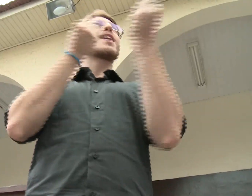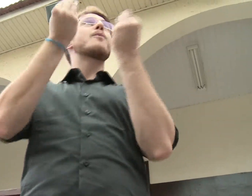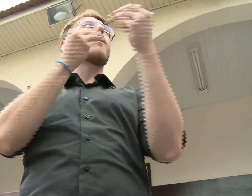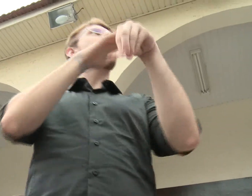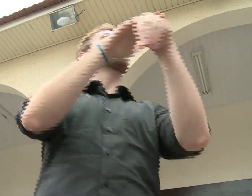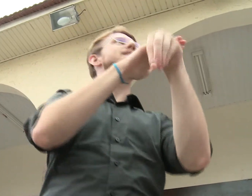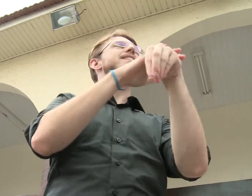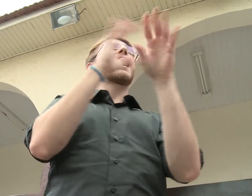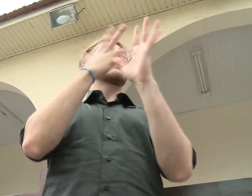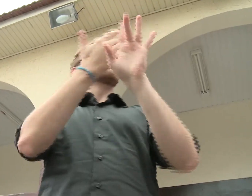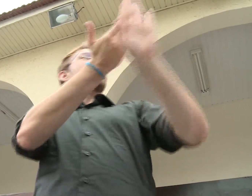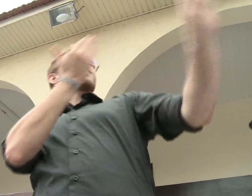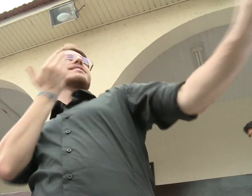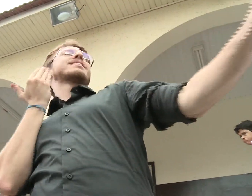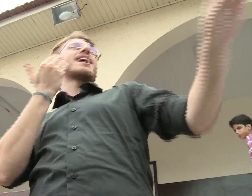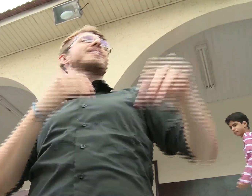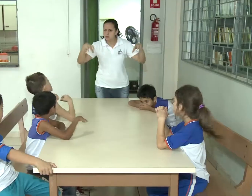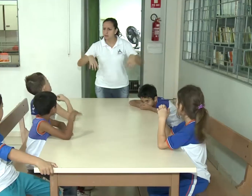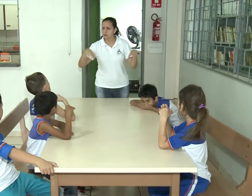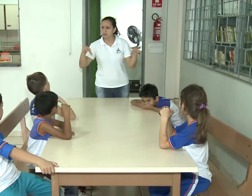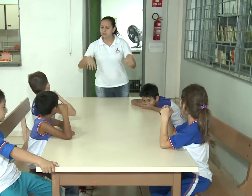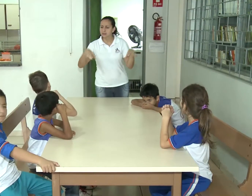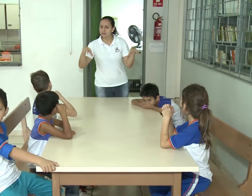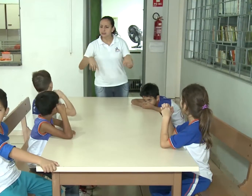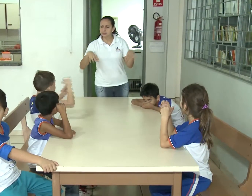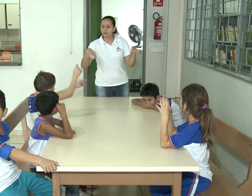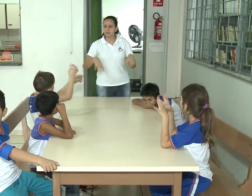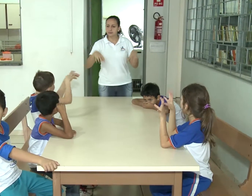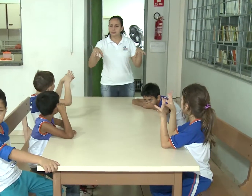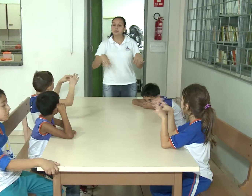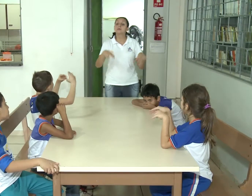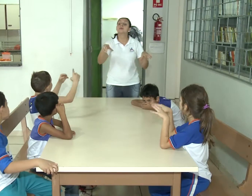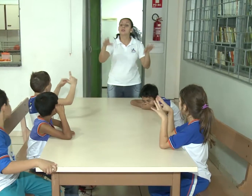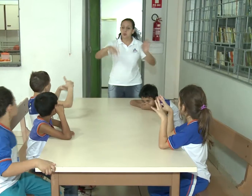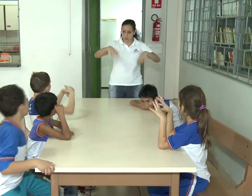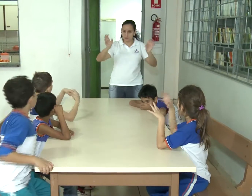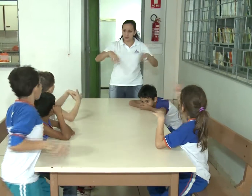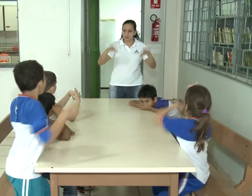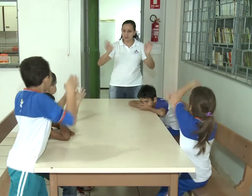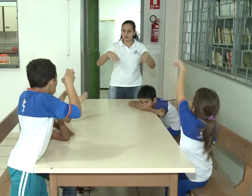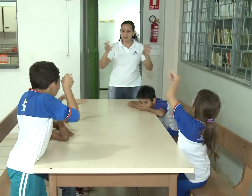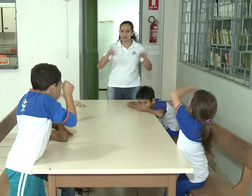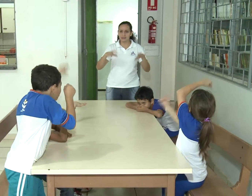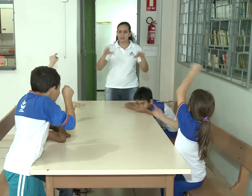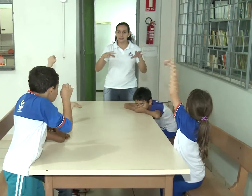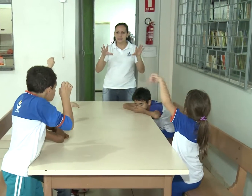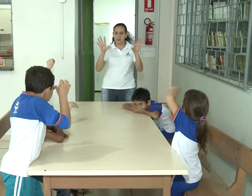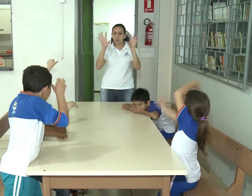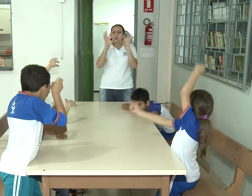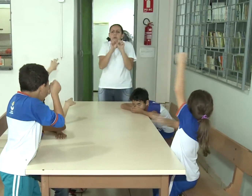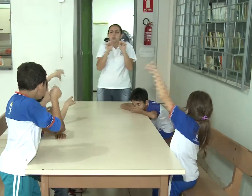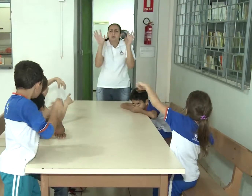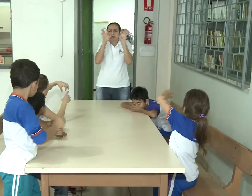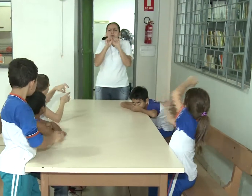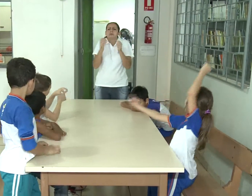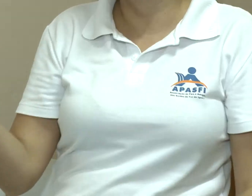falar através das mãos. Cada gesto e expressão faz toda a diferença para se comunicar. A